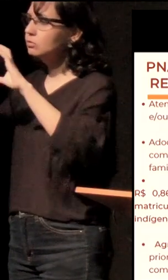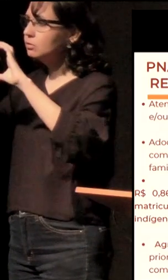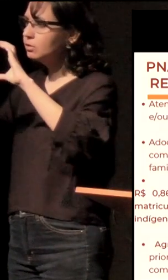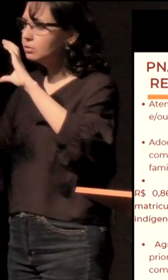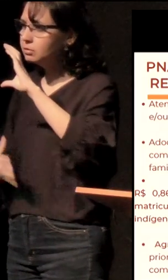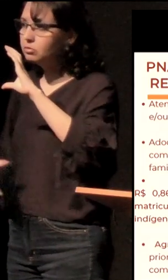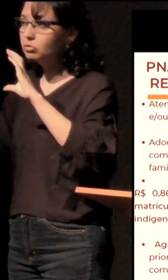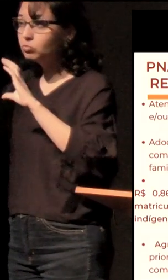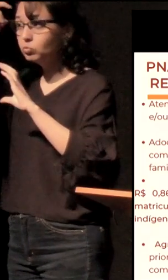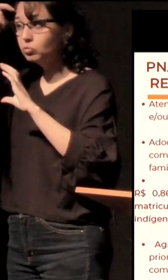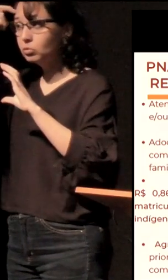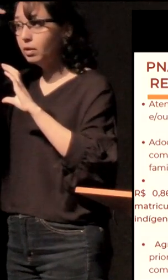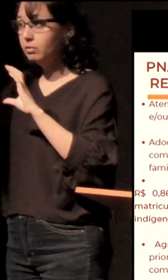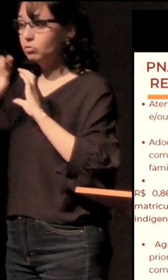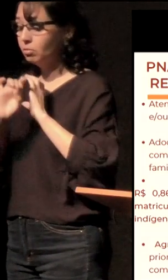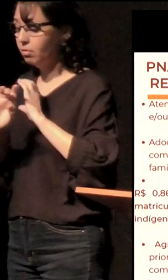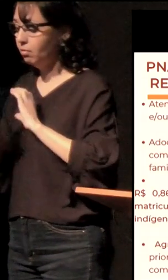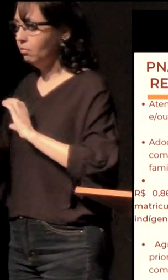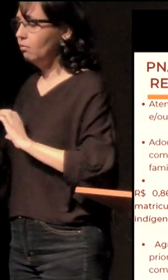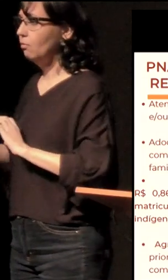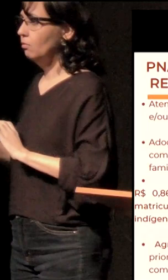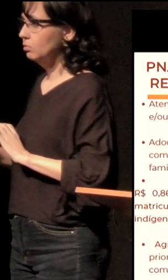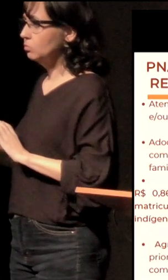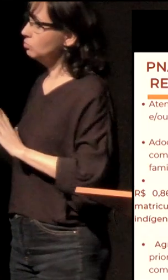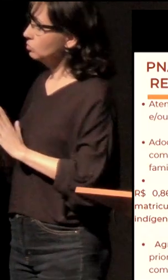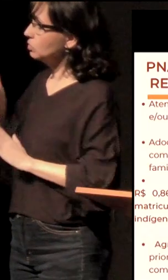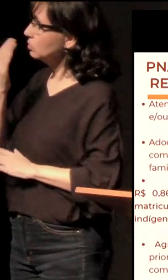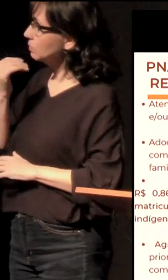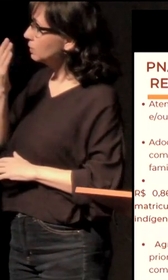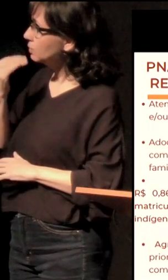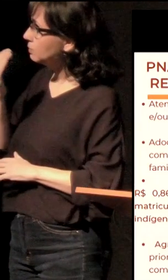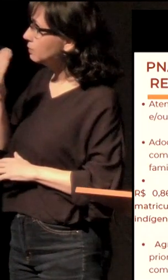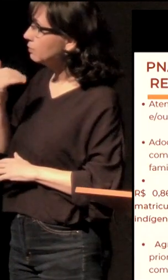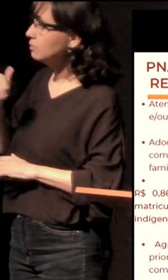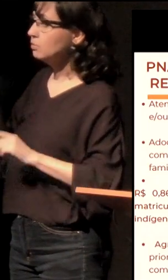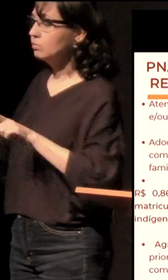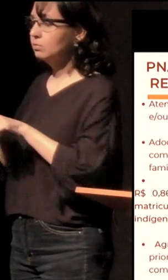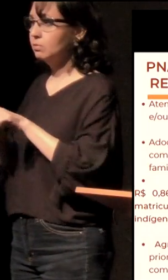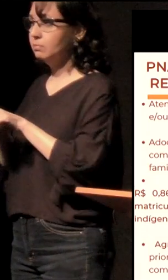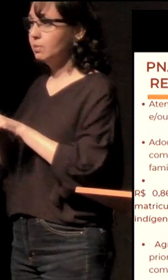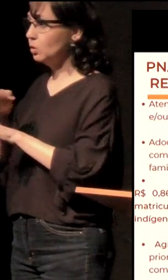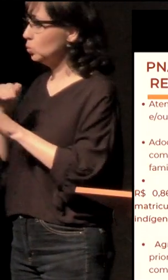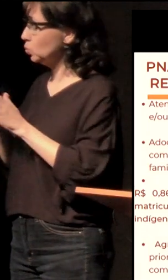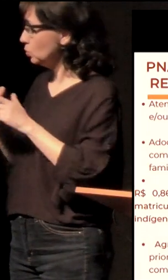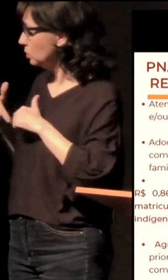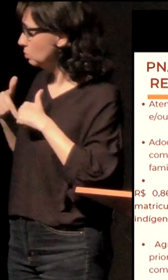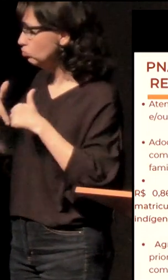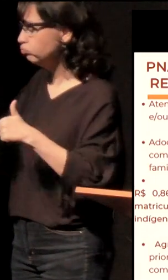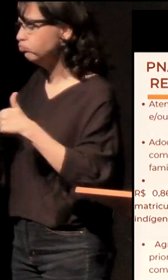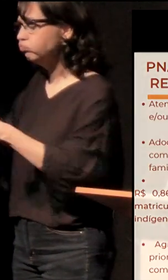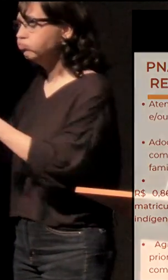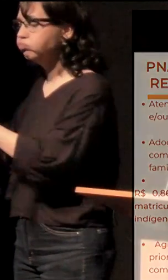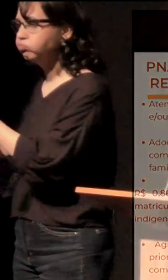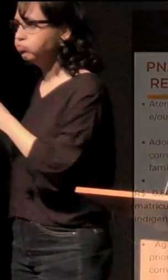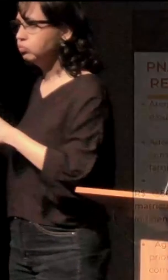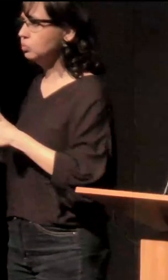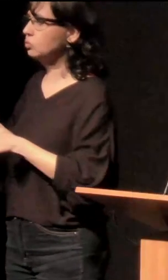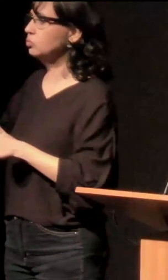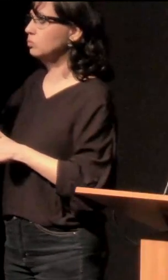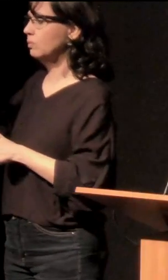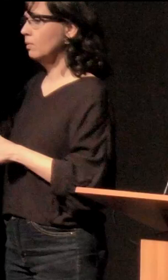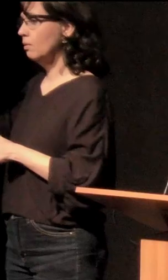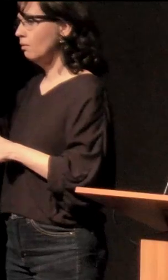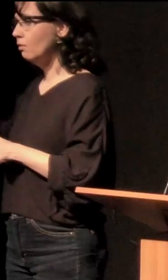Comunidades Quilombolas e a alimentação e todas as ações no penai né respeitar e